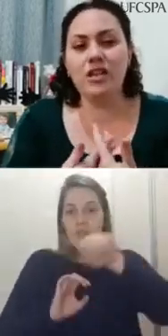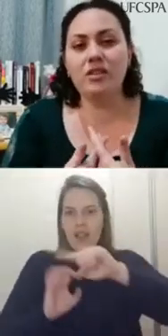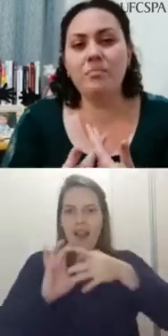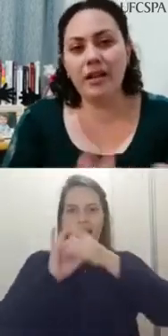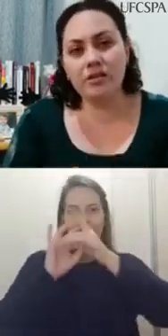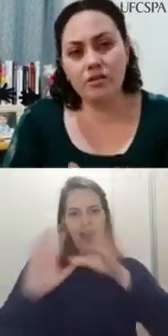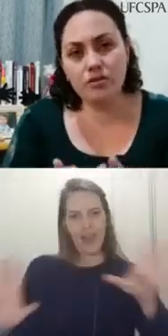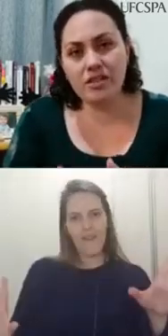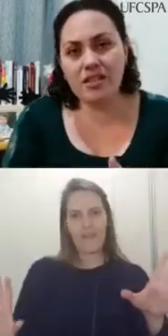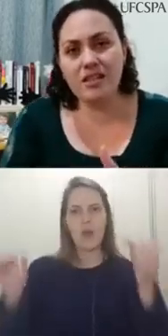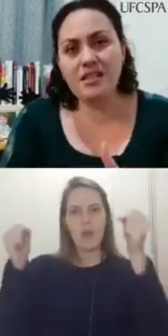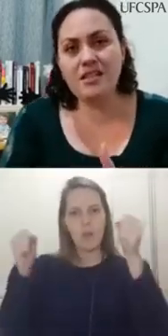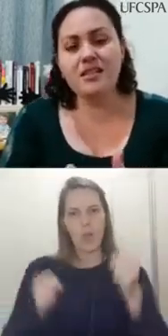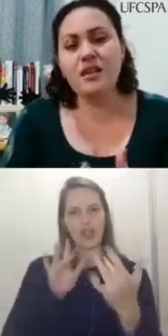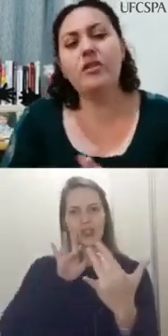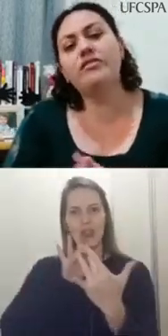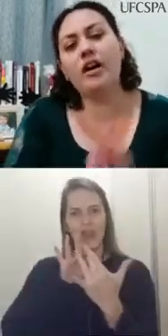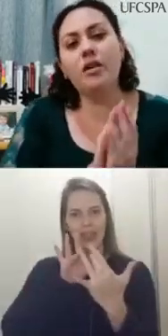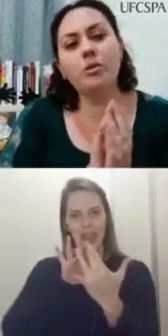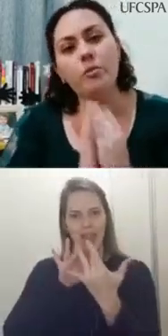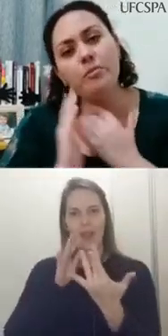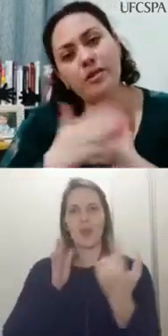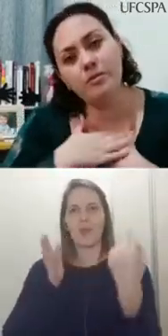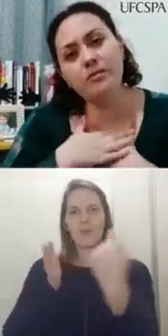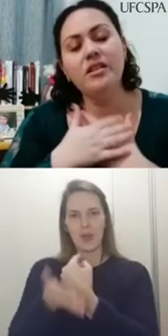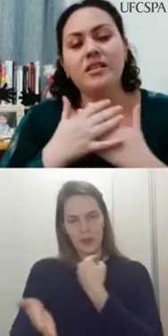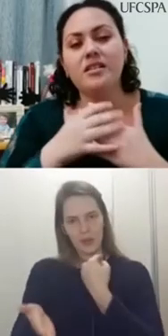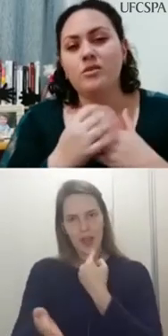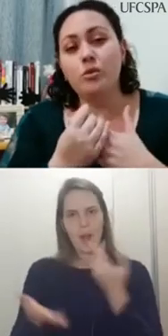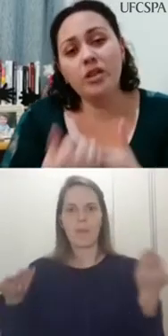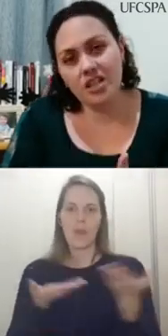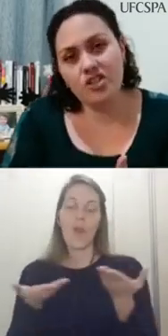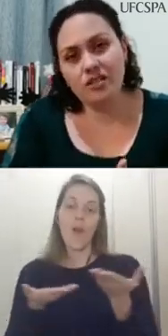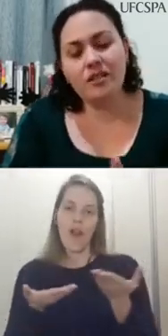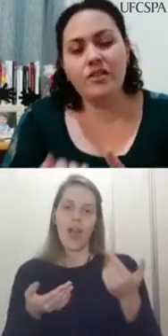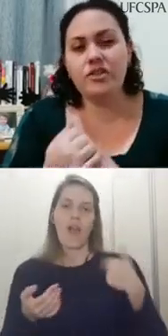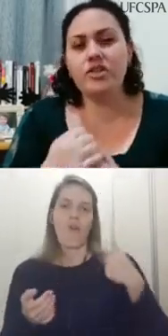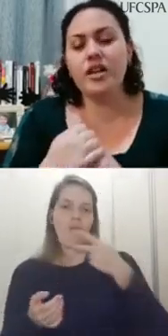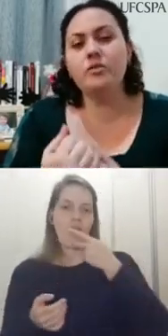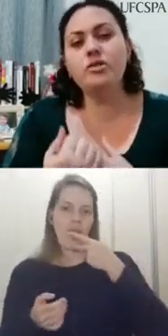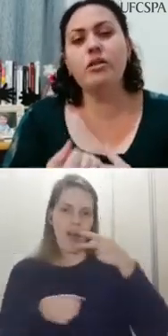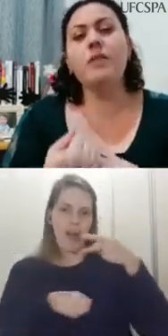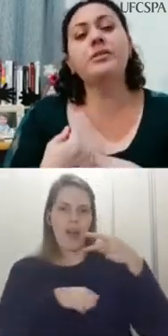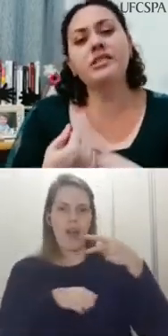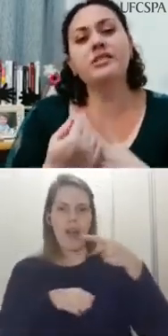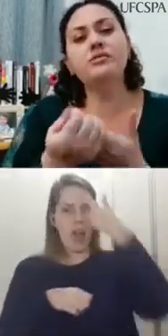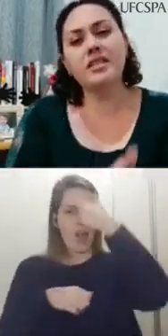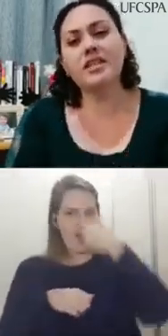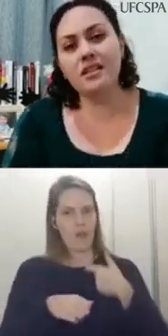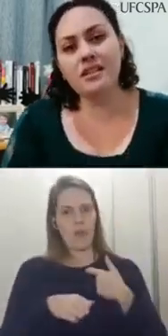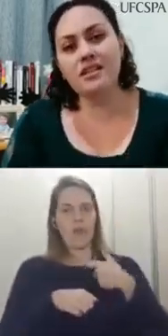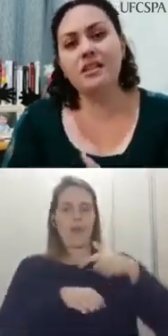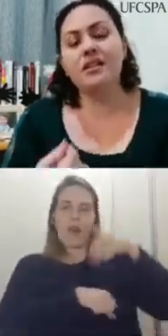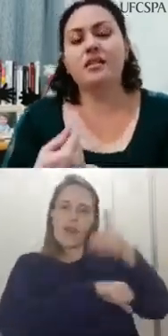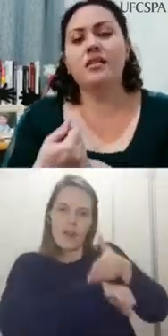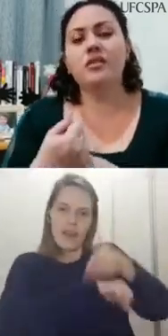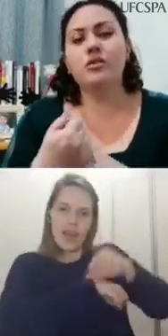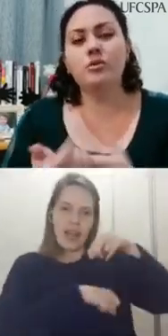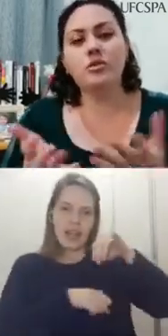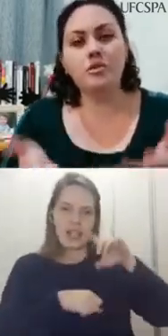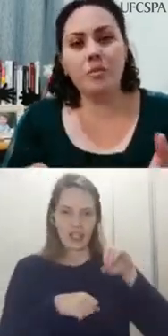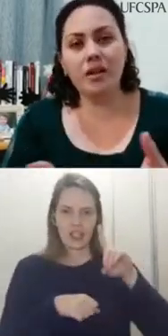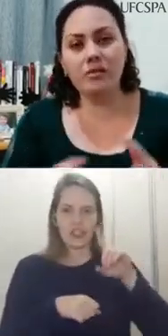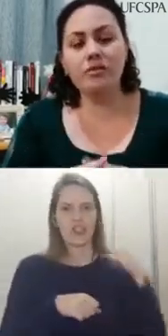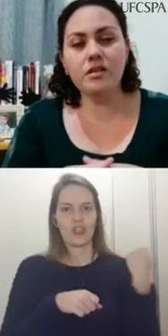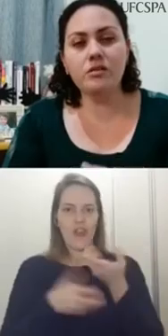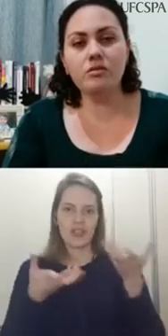gente quer estar perto de vocês. E agora falo como membro do NID. A gente quer continuar apoiando vocês em todos